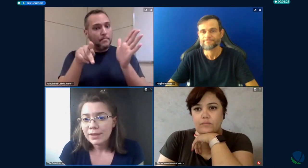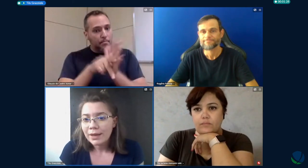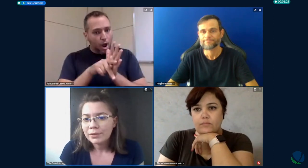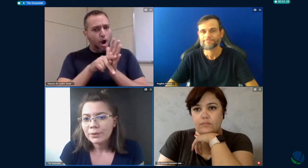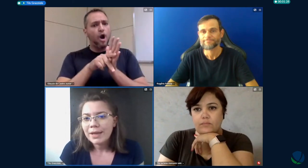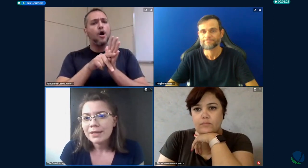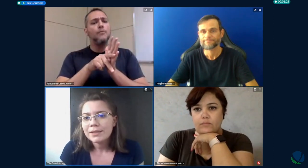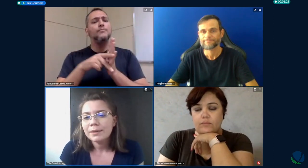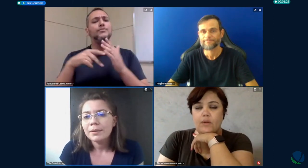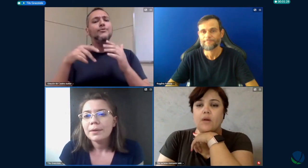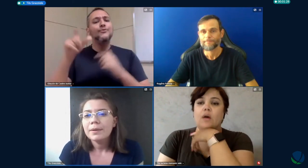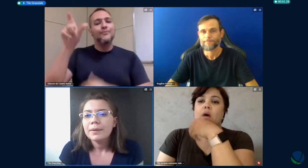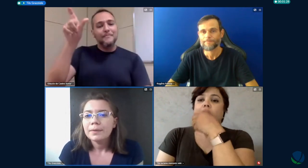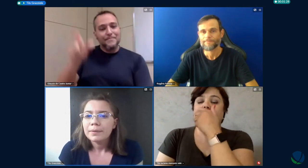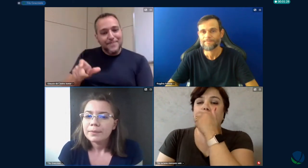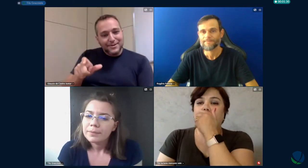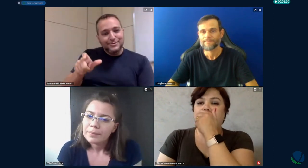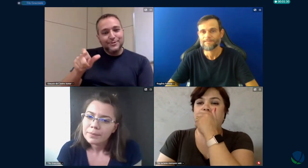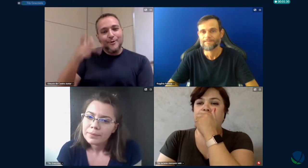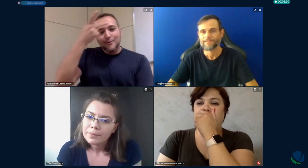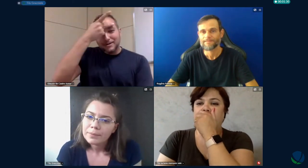de glossário essa,